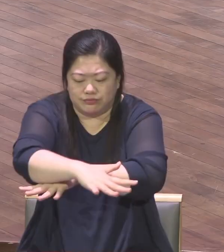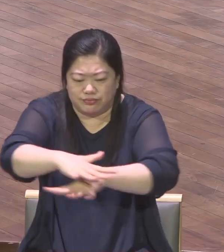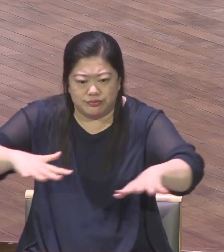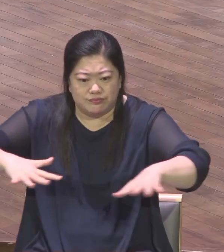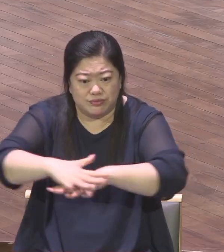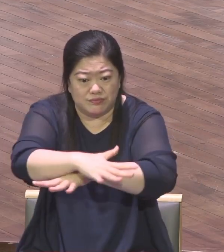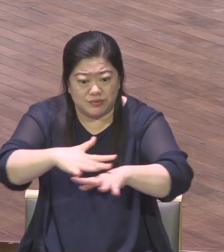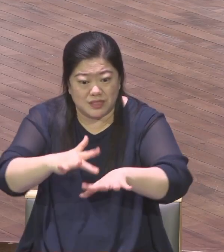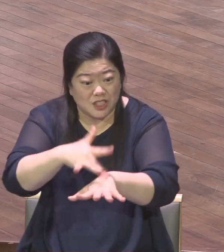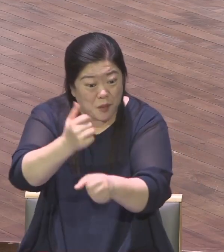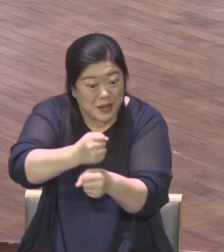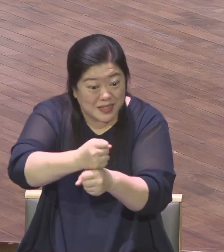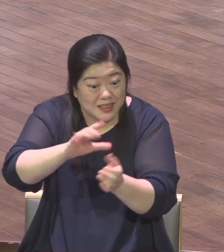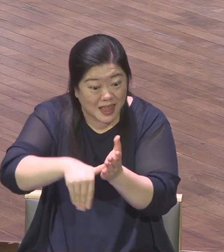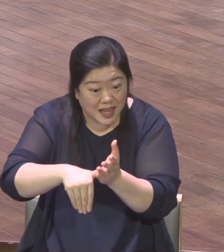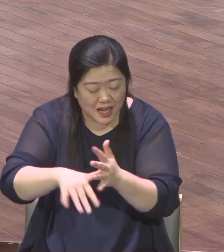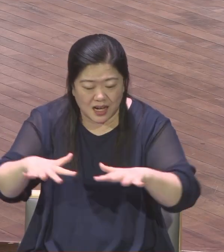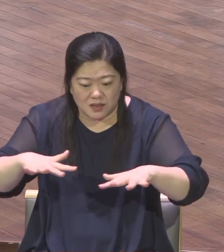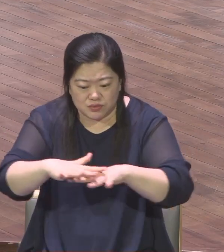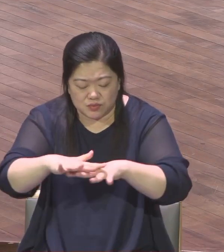부른다.